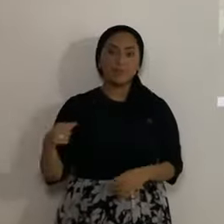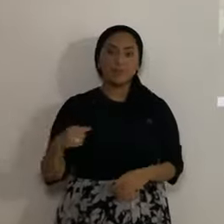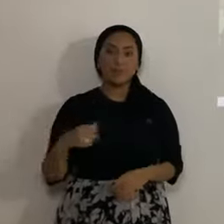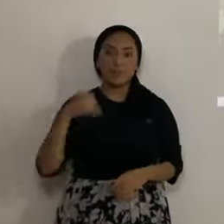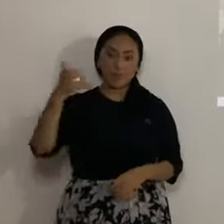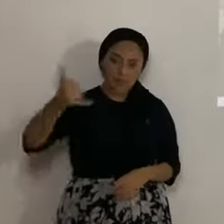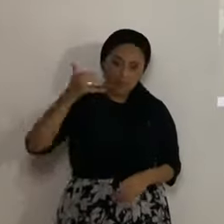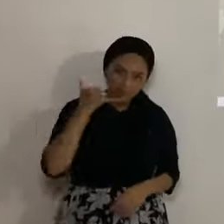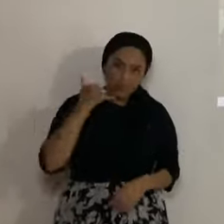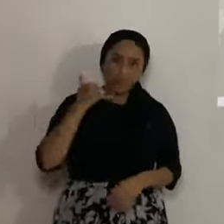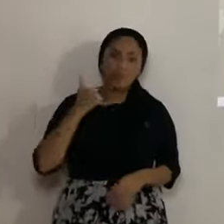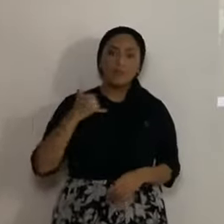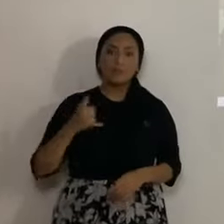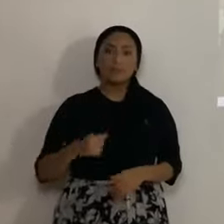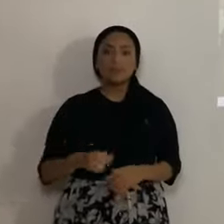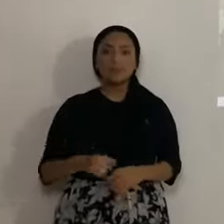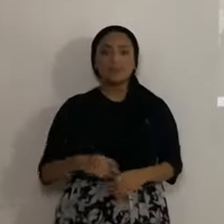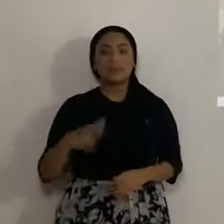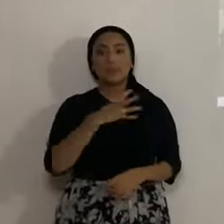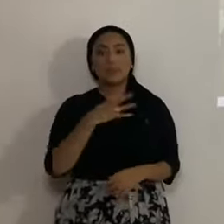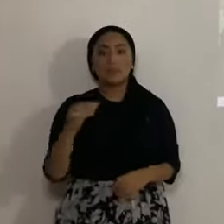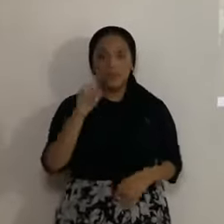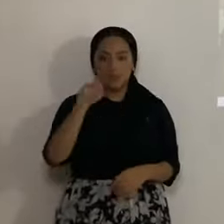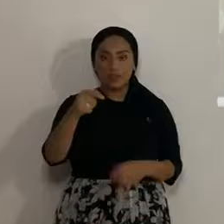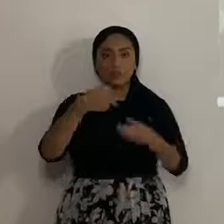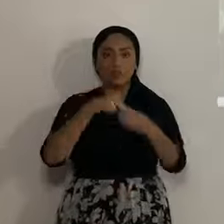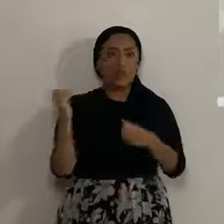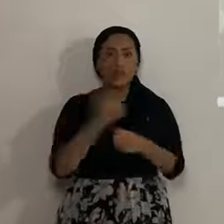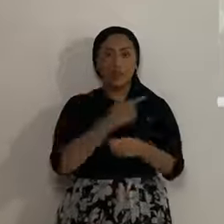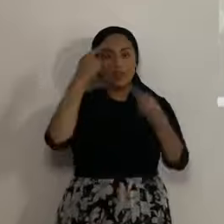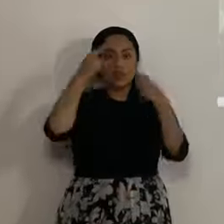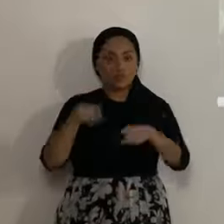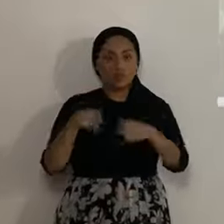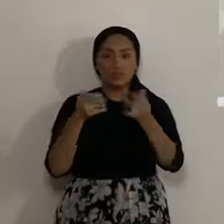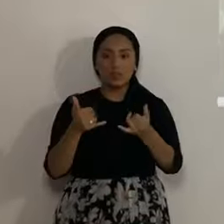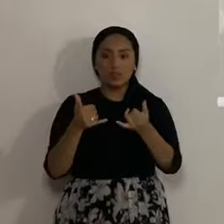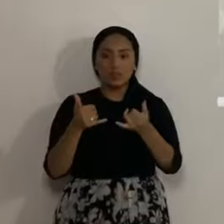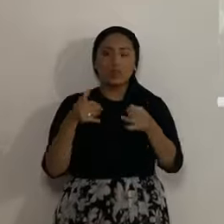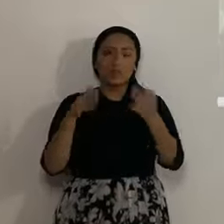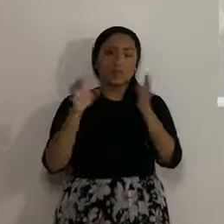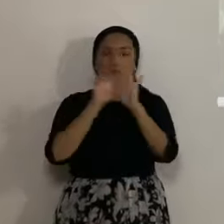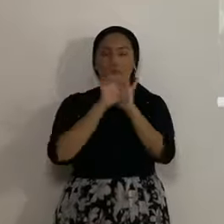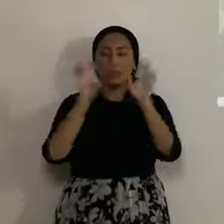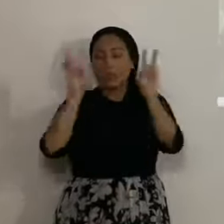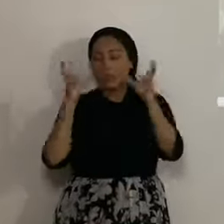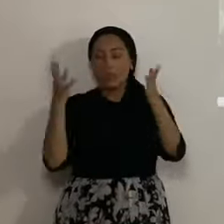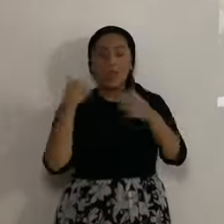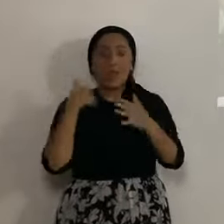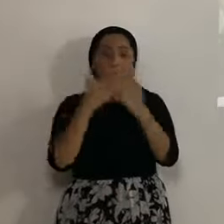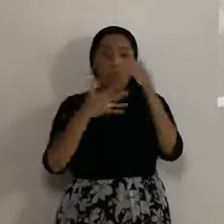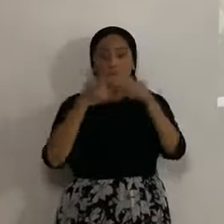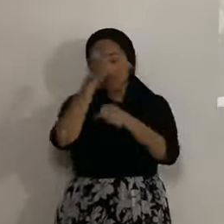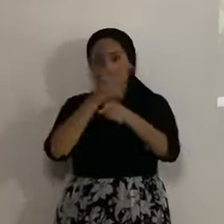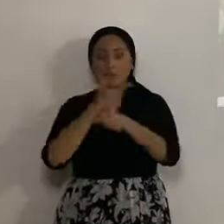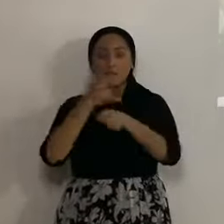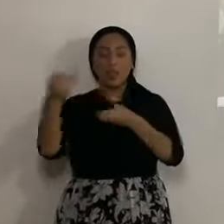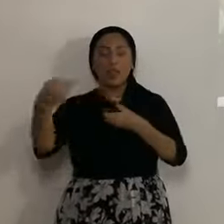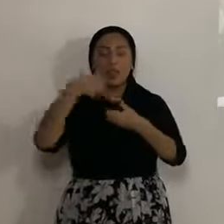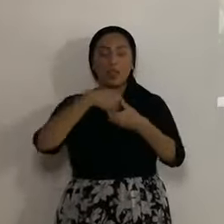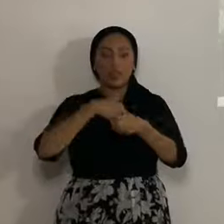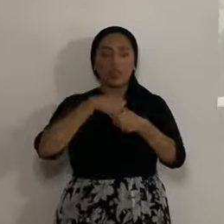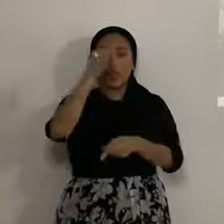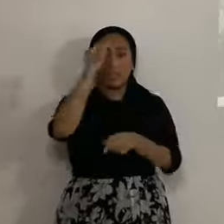Pidan la videollamada directamente y tienen que estar en todos los pactos. Ahora, vamos a suponer que hayan hermanos que van a entrar al pacto de